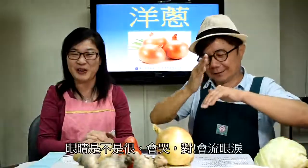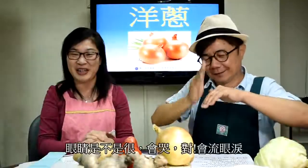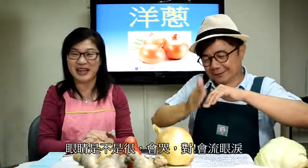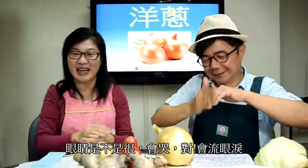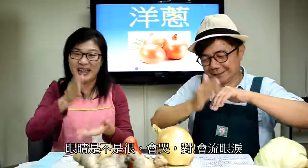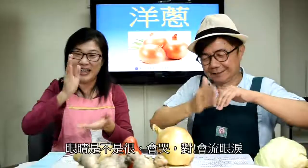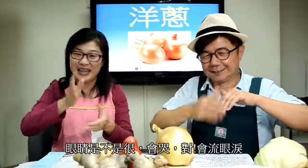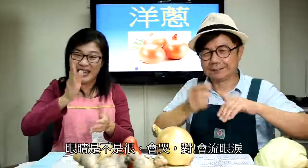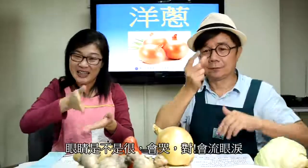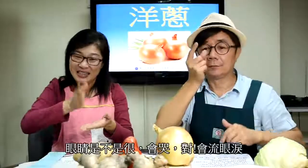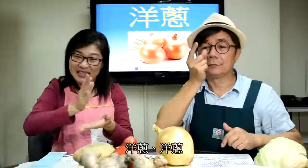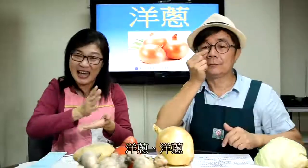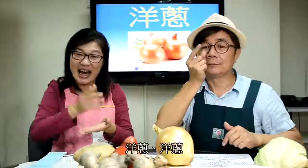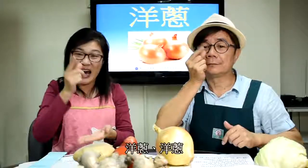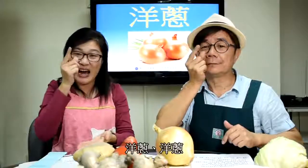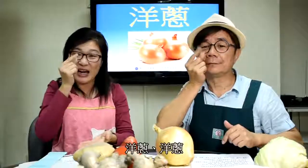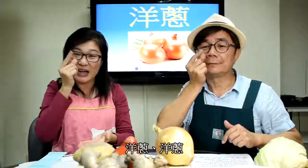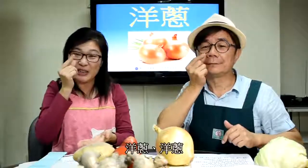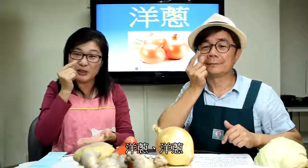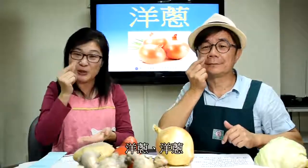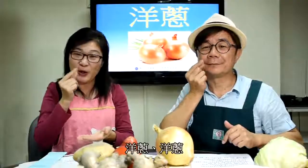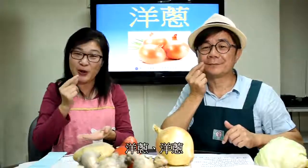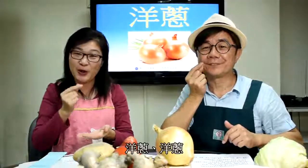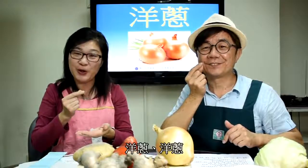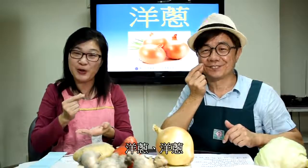泪。洋葱，